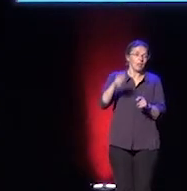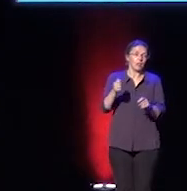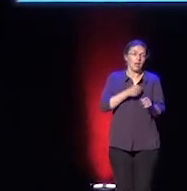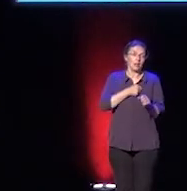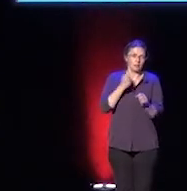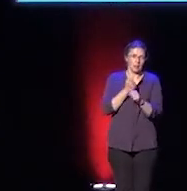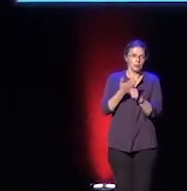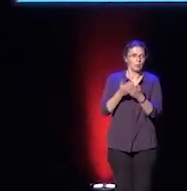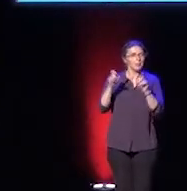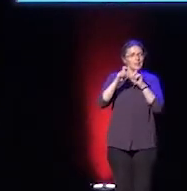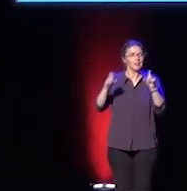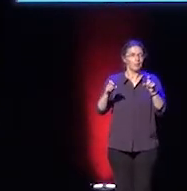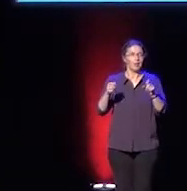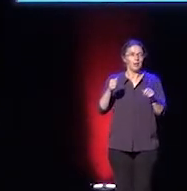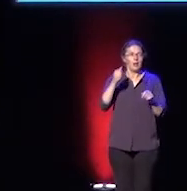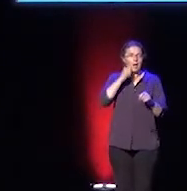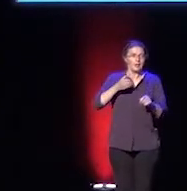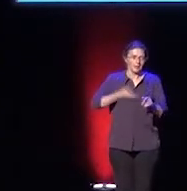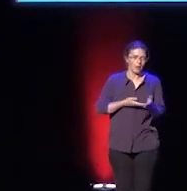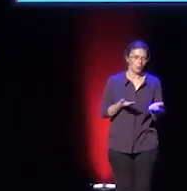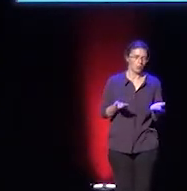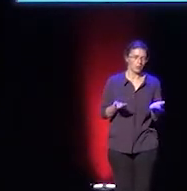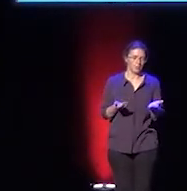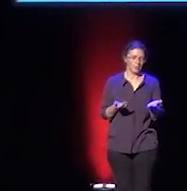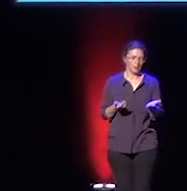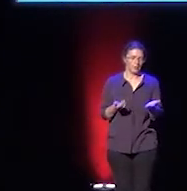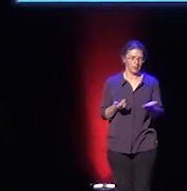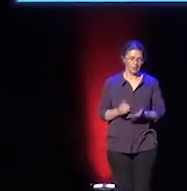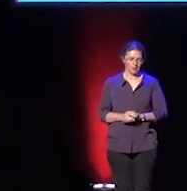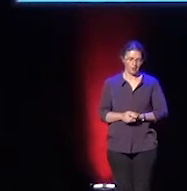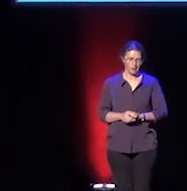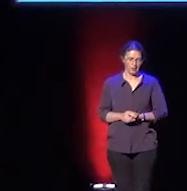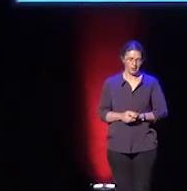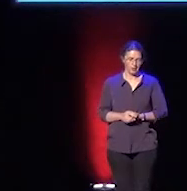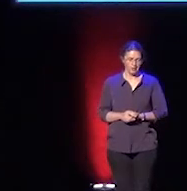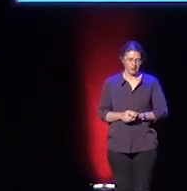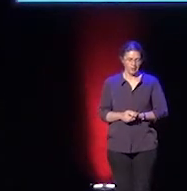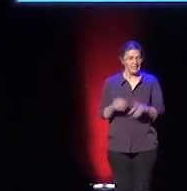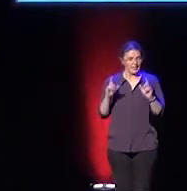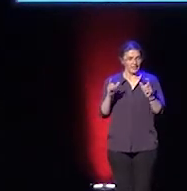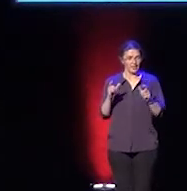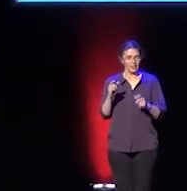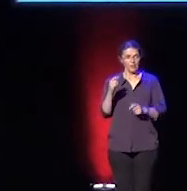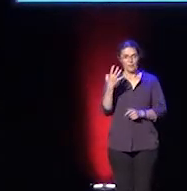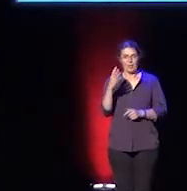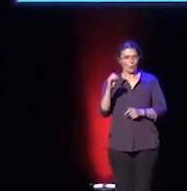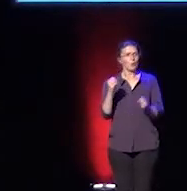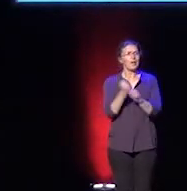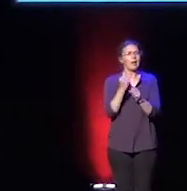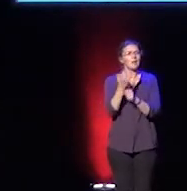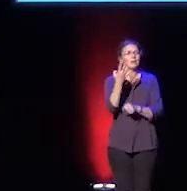wie beim Themenkomplex Altersarmut. Ist die Gesellschaft 4.0, Arbeit 4.0,